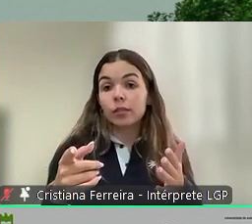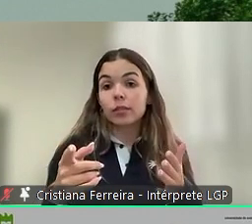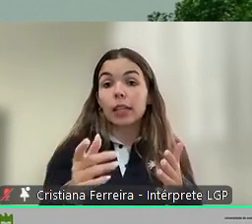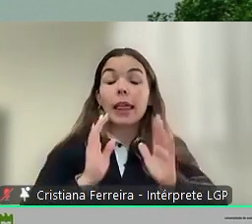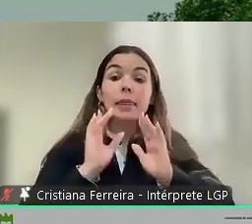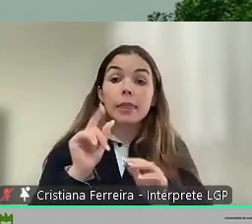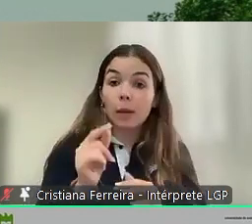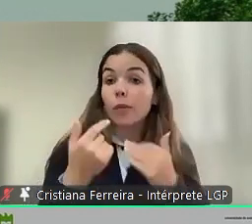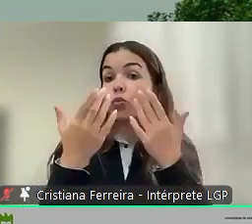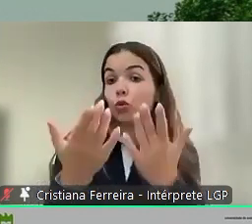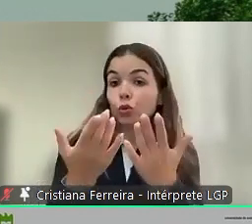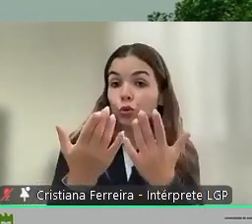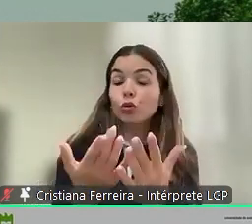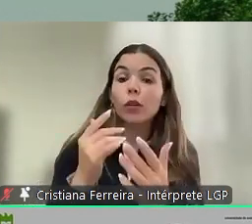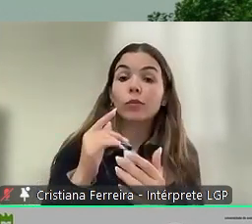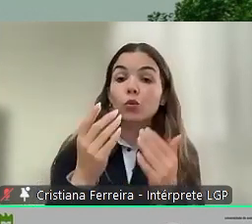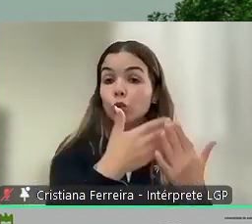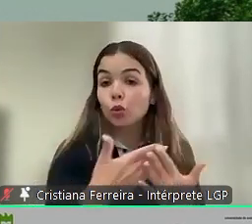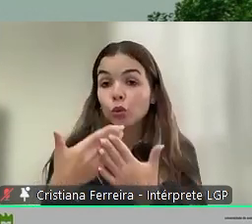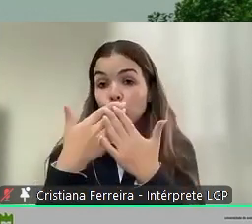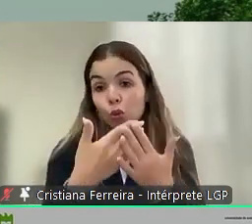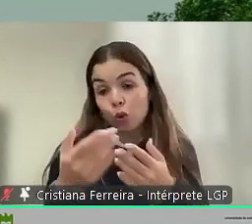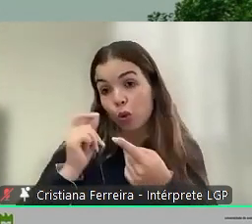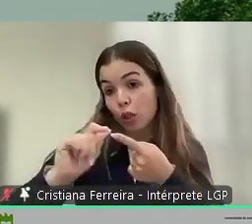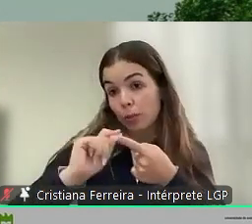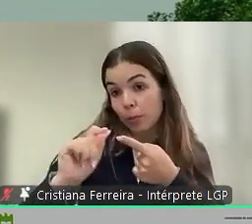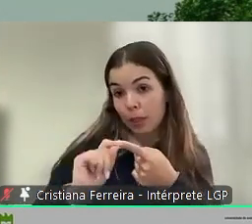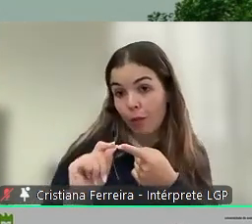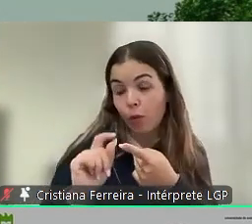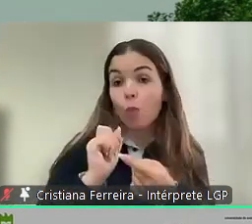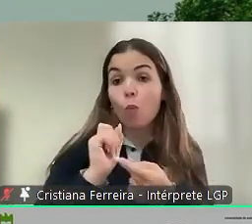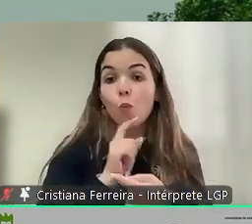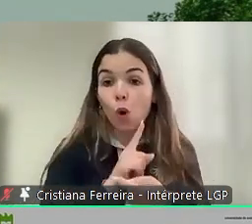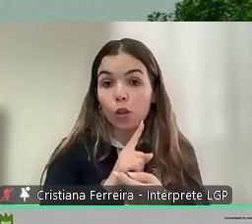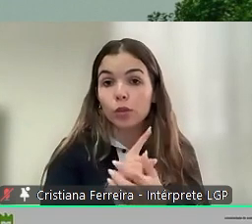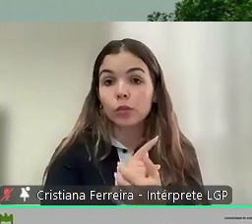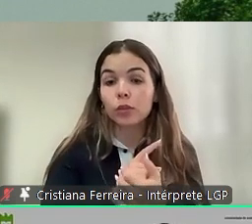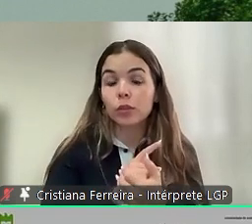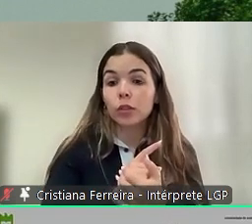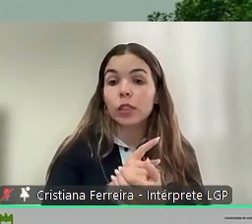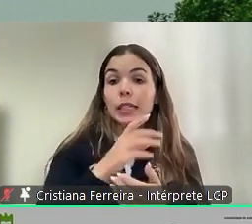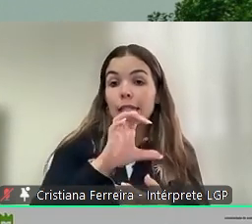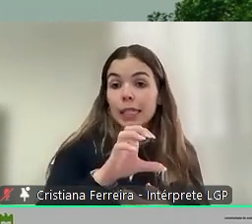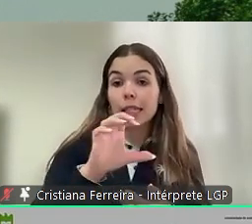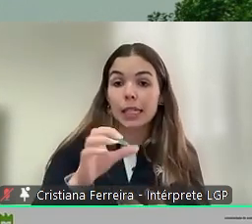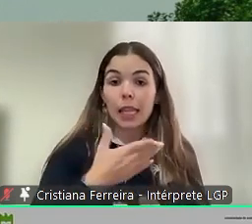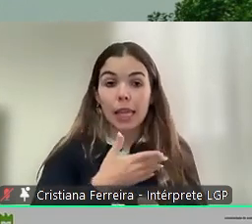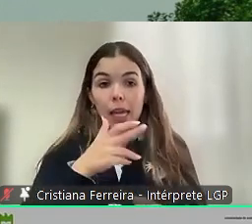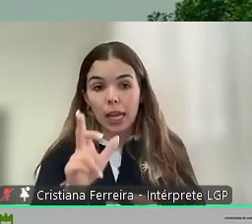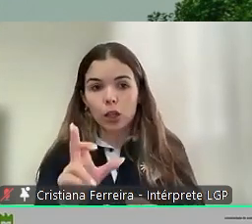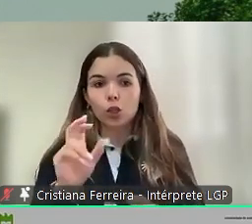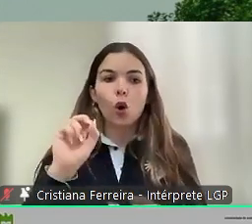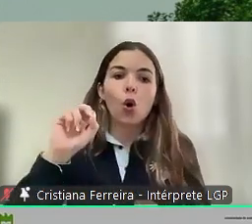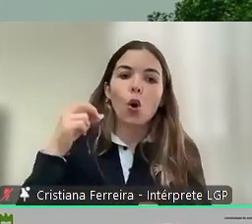também contribuir para aquilo que eles estudam em específico. Podem ser, como é óbvio, as CCDRs, ou